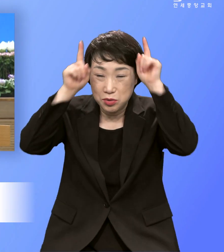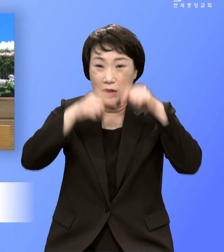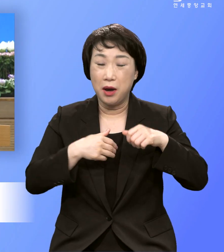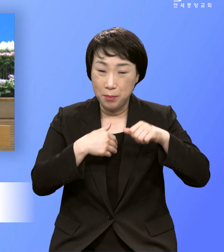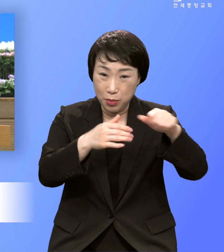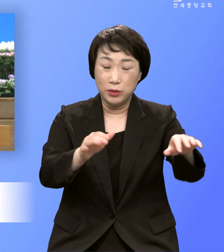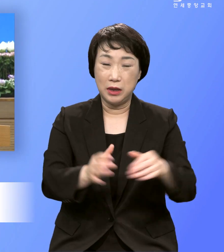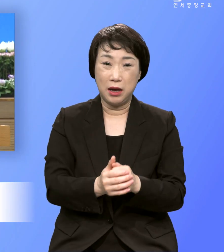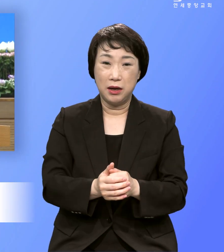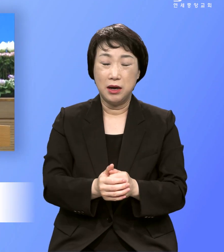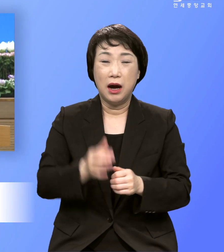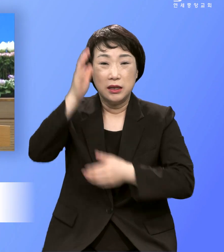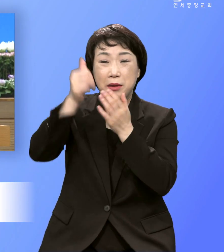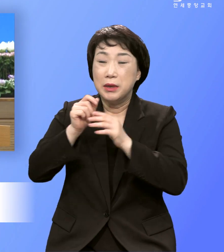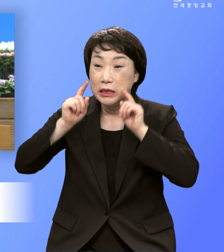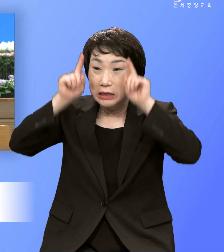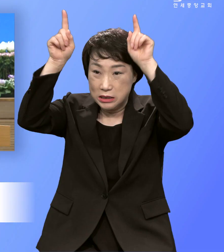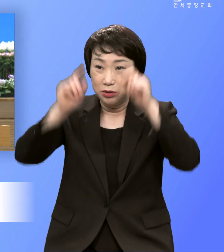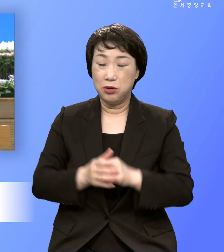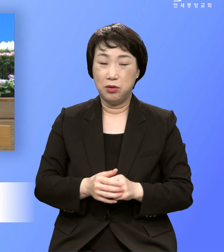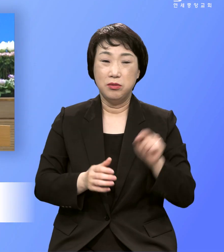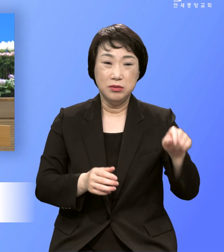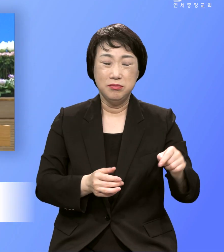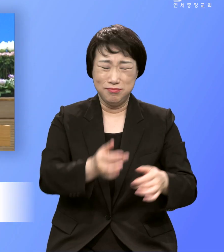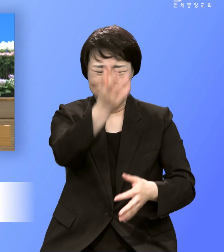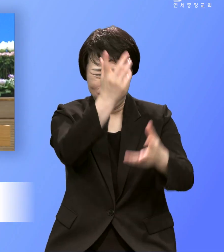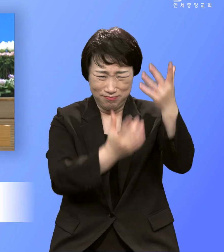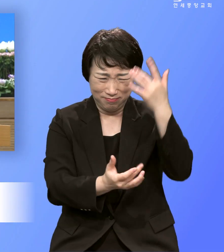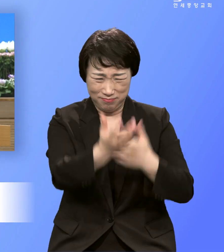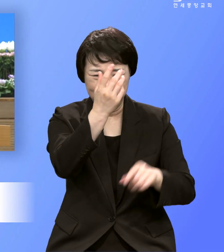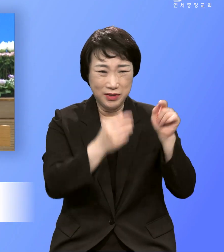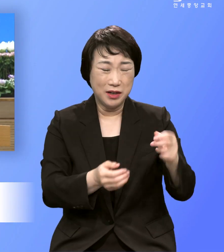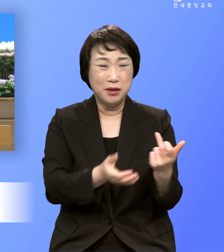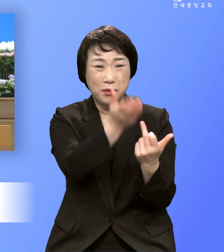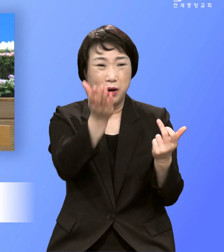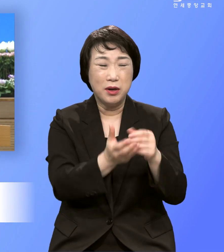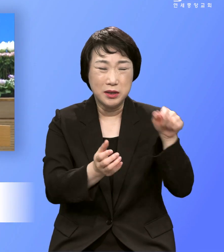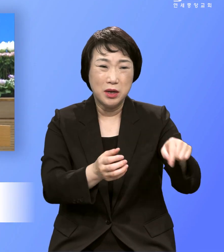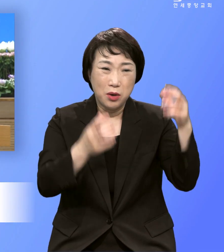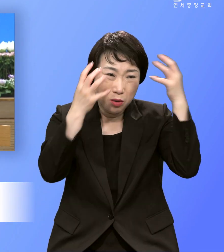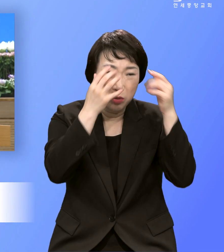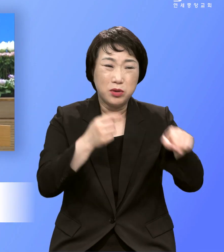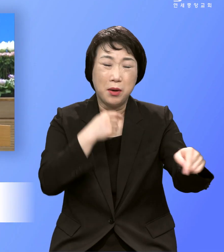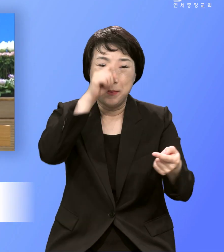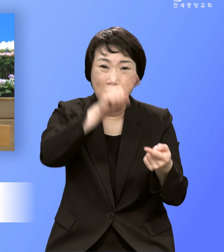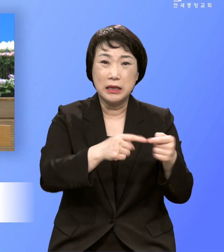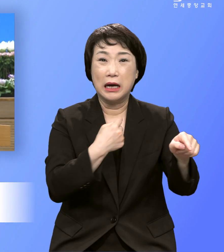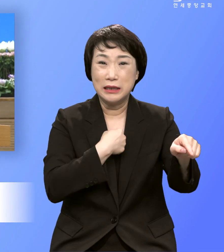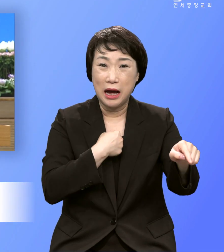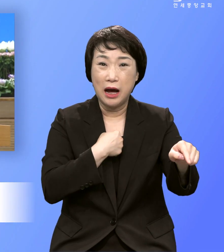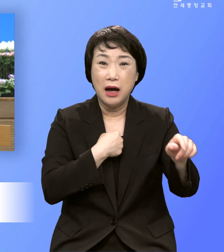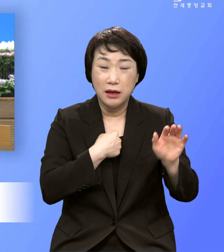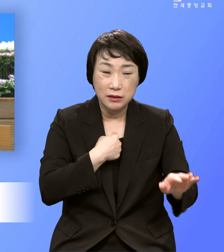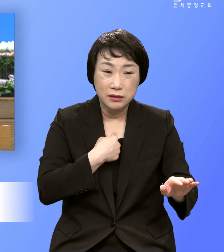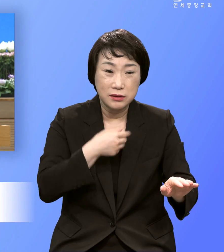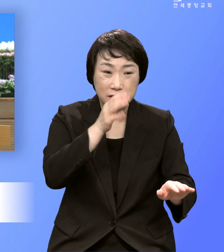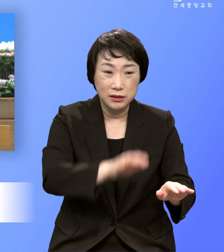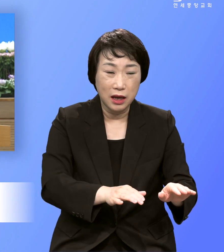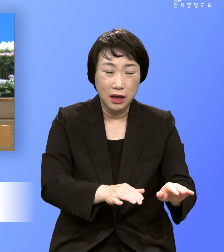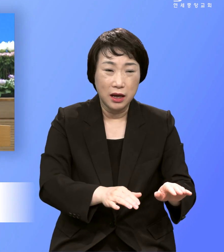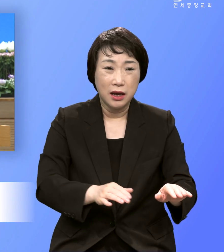보내고 하나님의 진노의 불이 활활 타는 불못에서 고통당하여 마땅할 나를